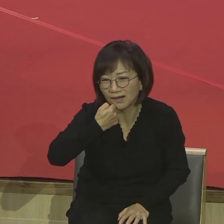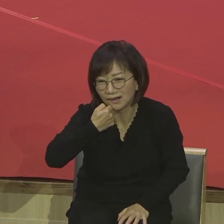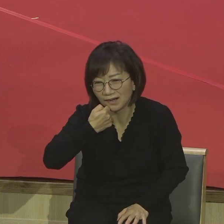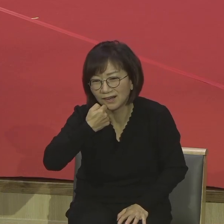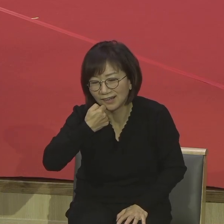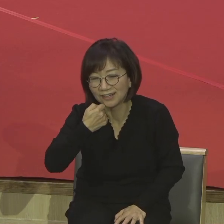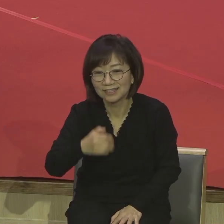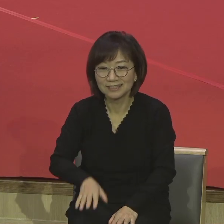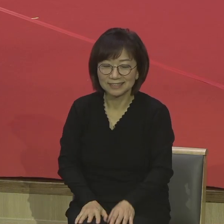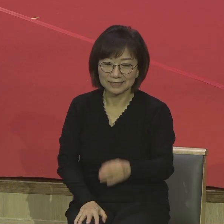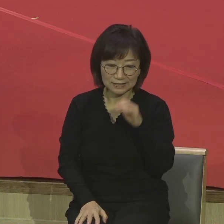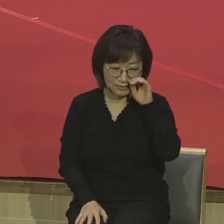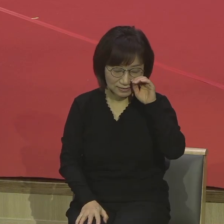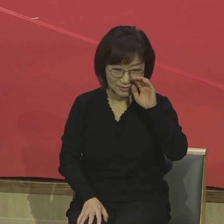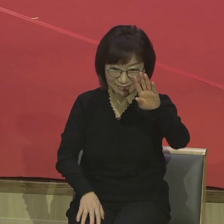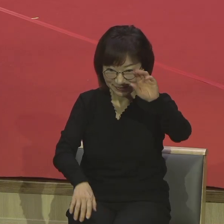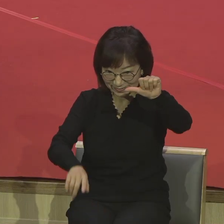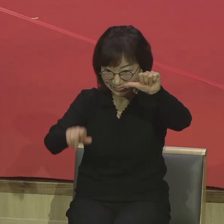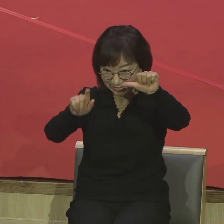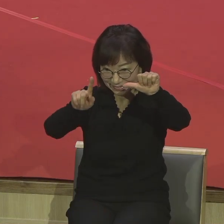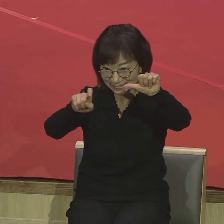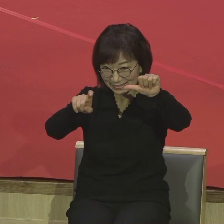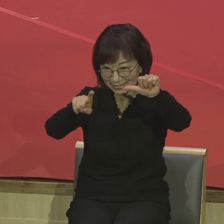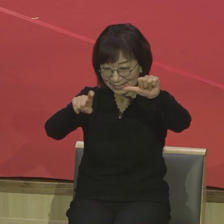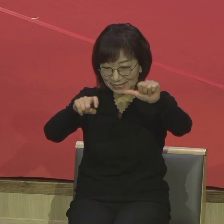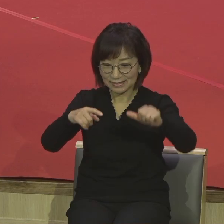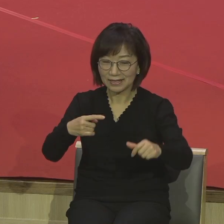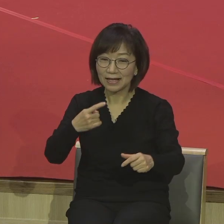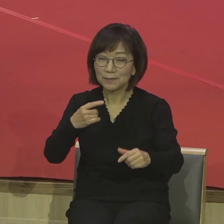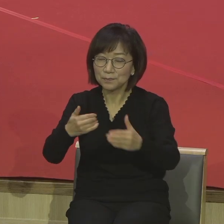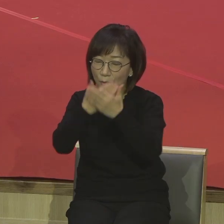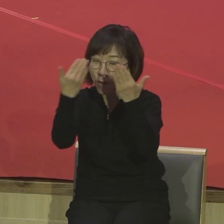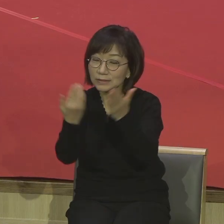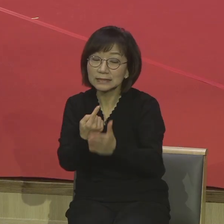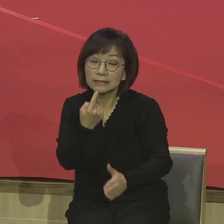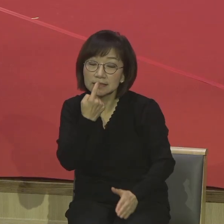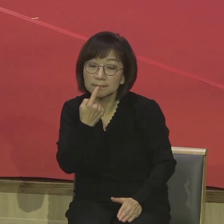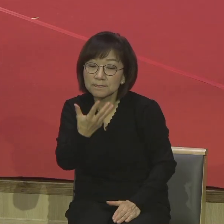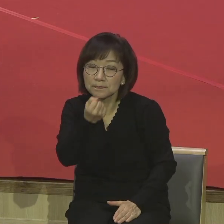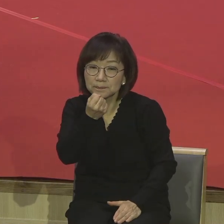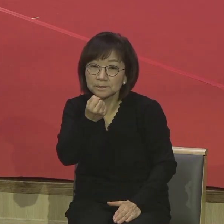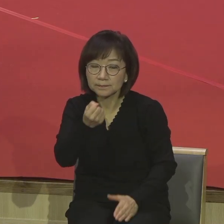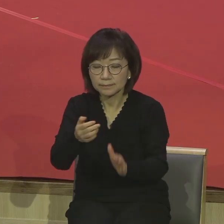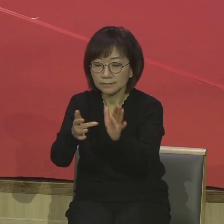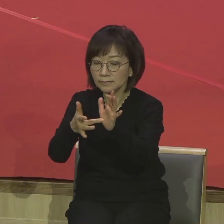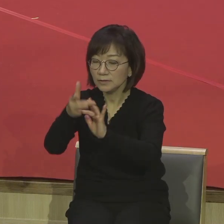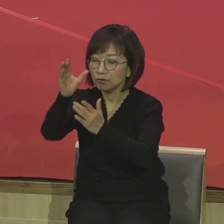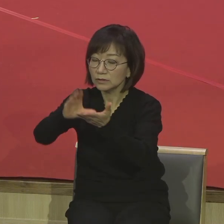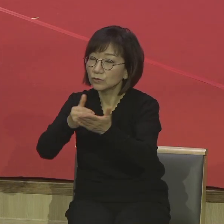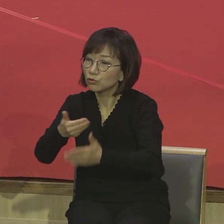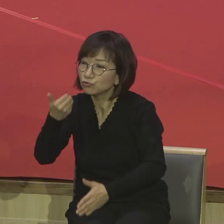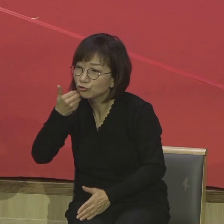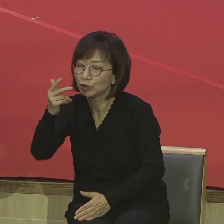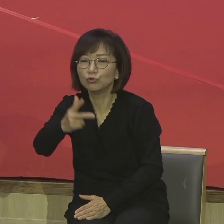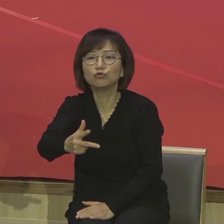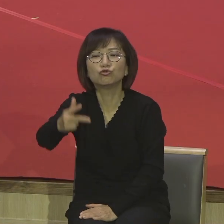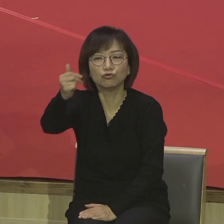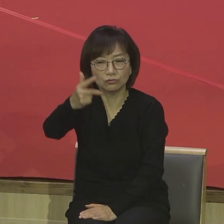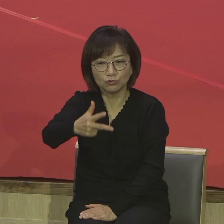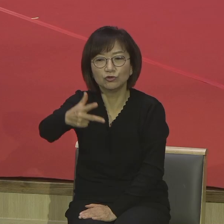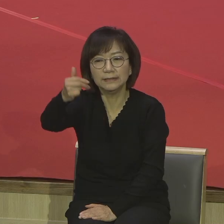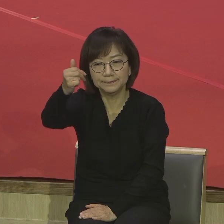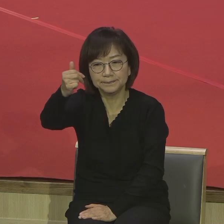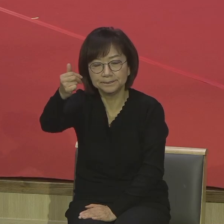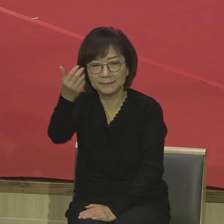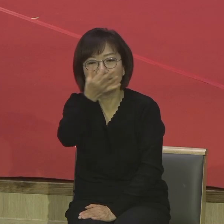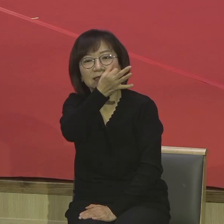11절 말씀 보니까 모든 입으로 예수 그리스도를 주라 신하게 하는 삶이 하나님 아버지께